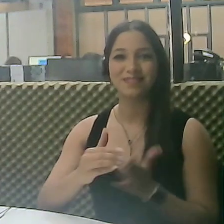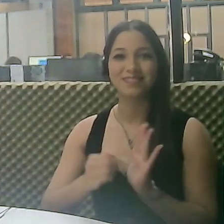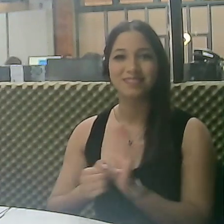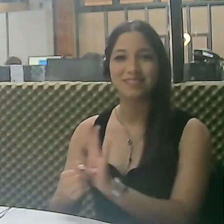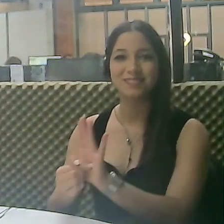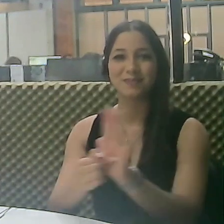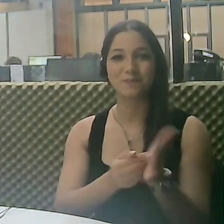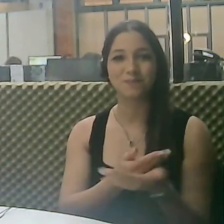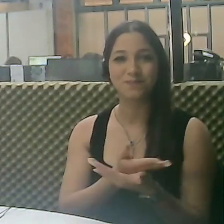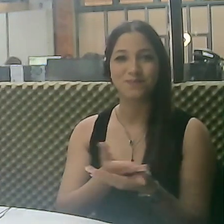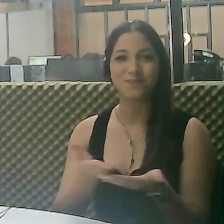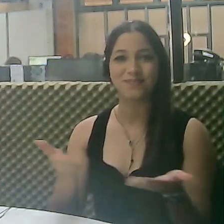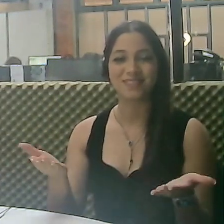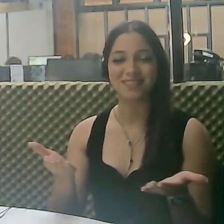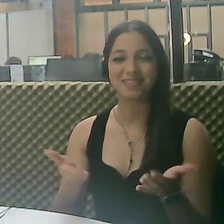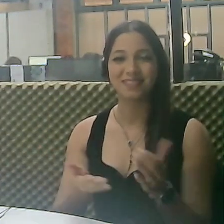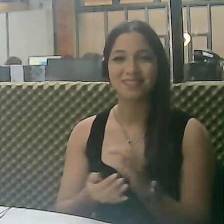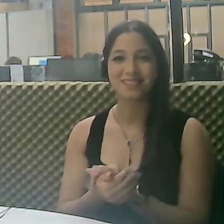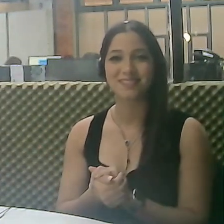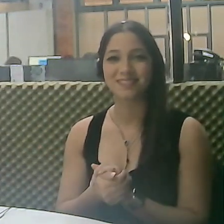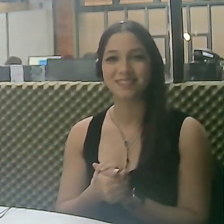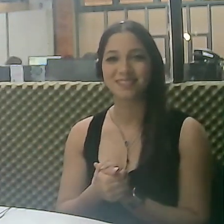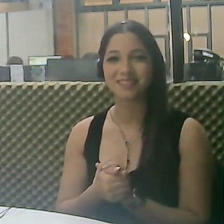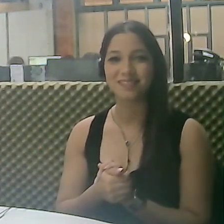Uberlândia no ar pra você.